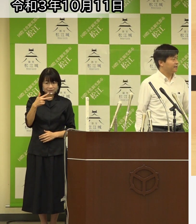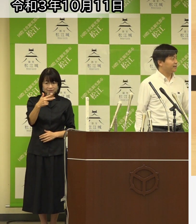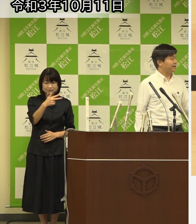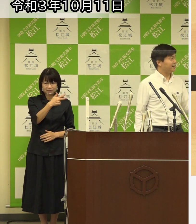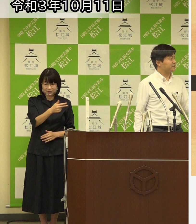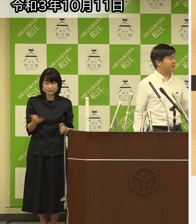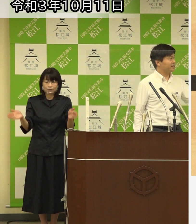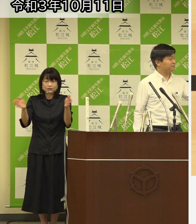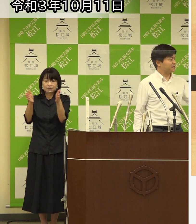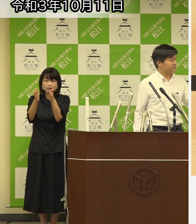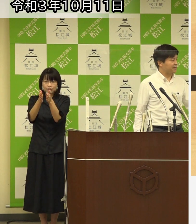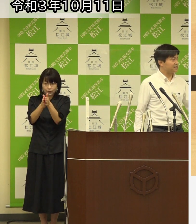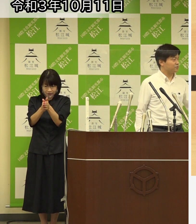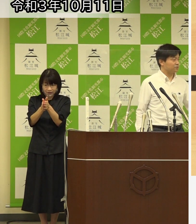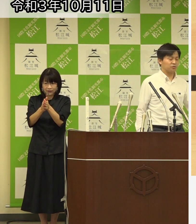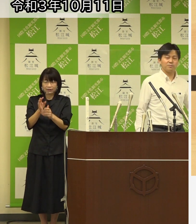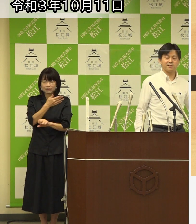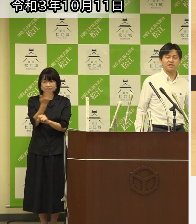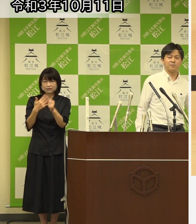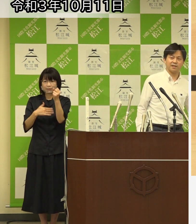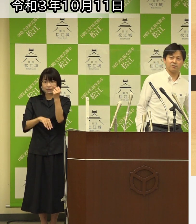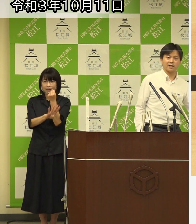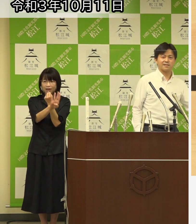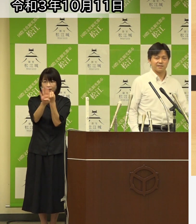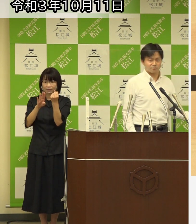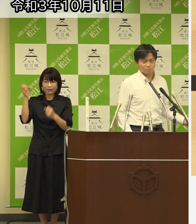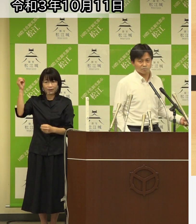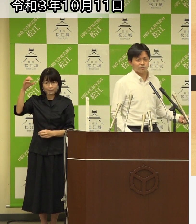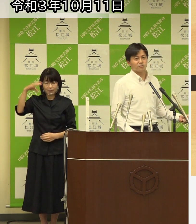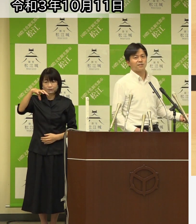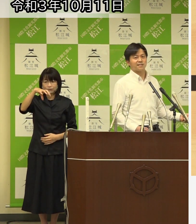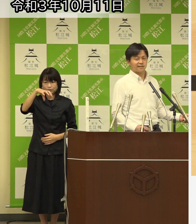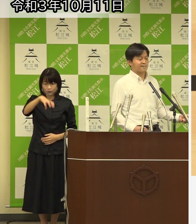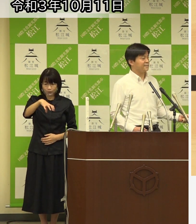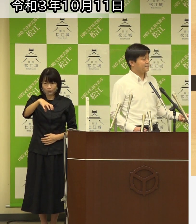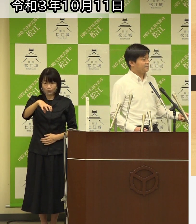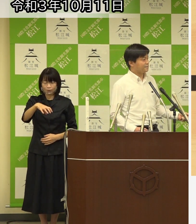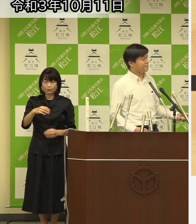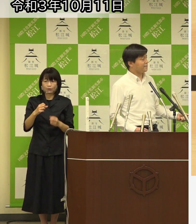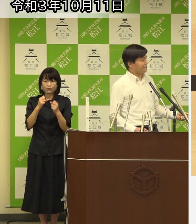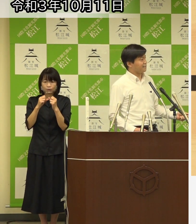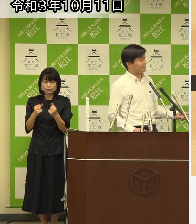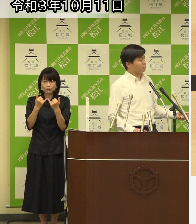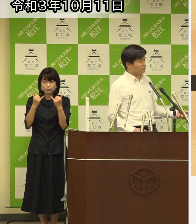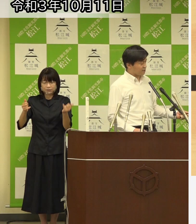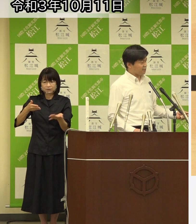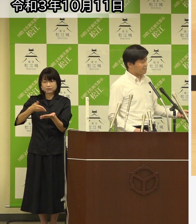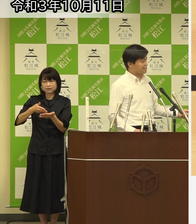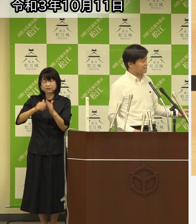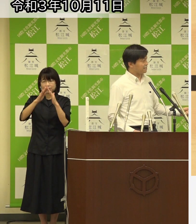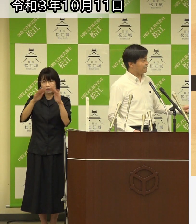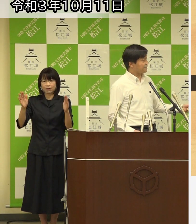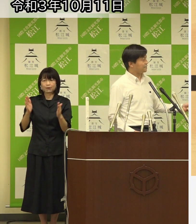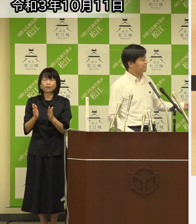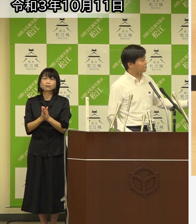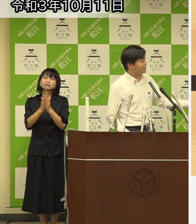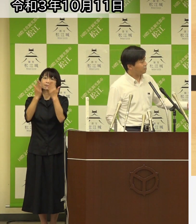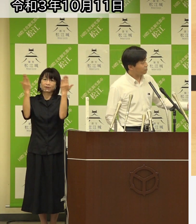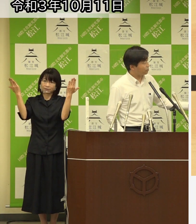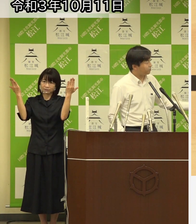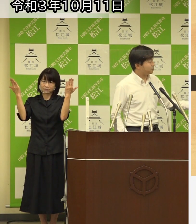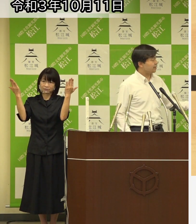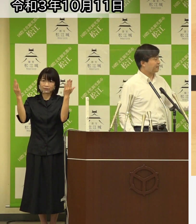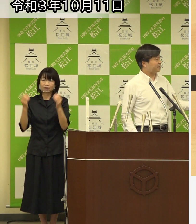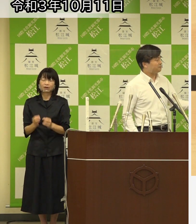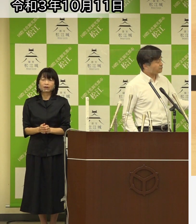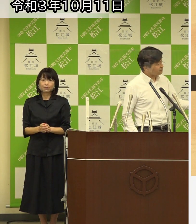で島根原発に関する住民説明会を開催するというお知らせです。すでにリリースさせていただいている内容